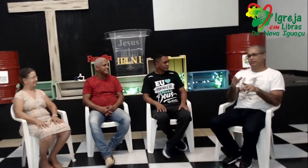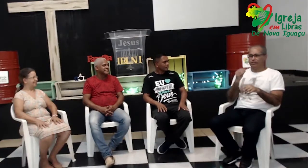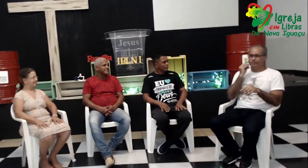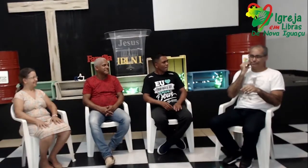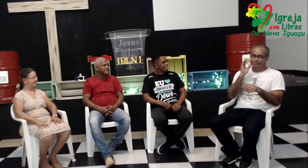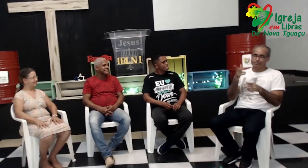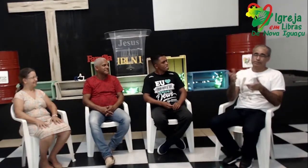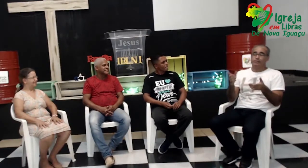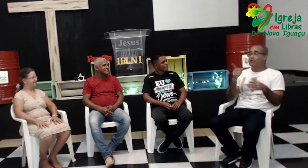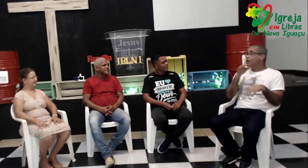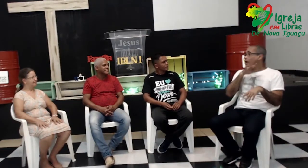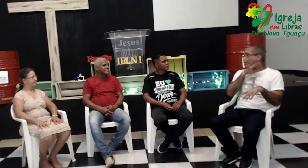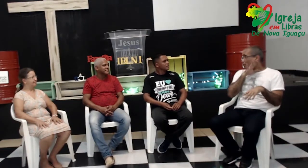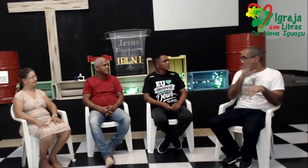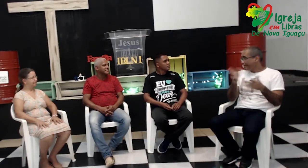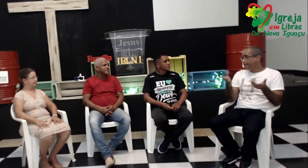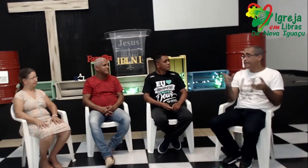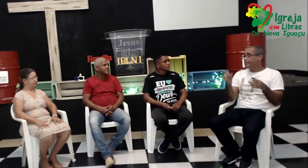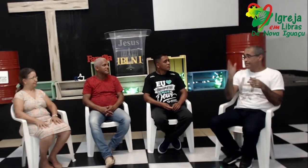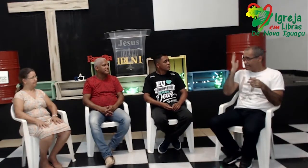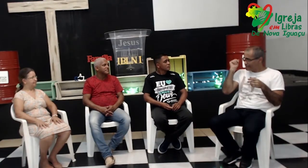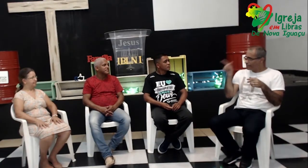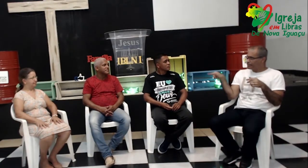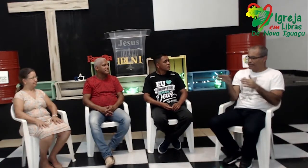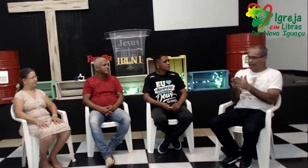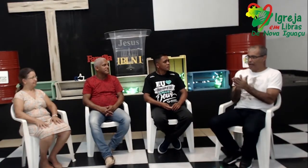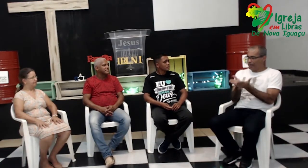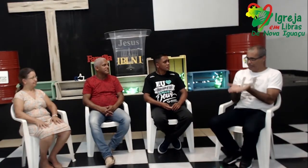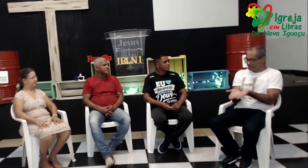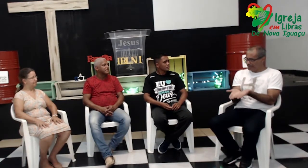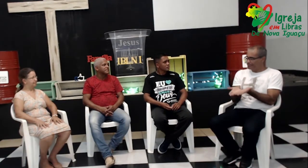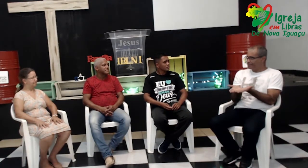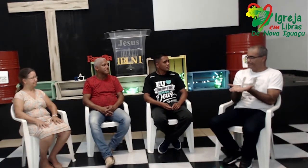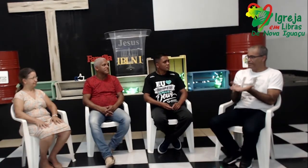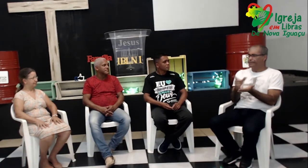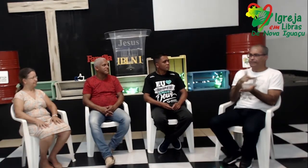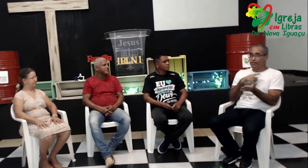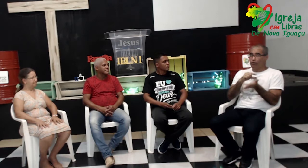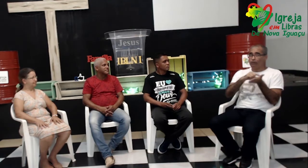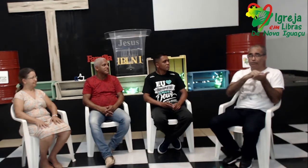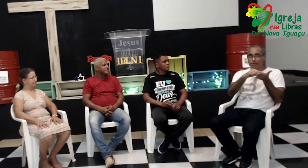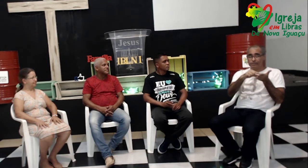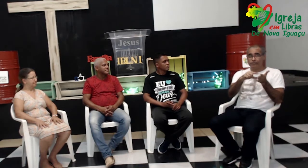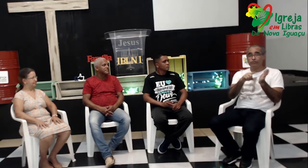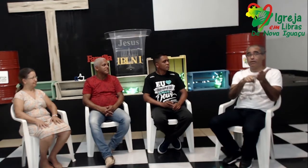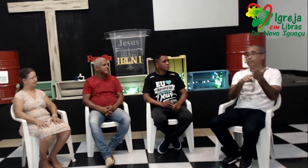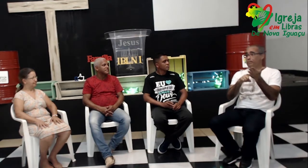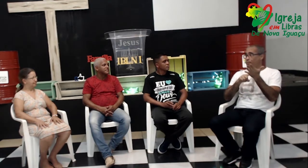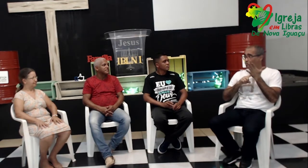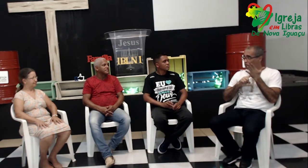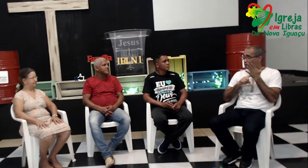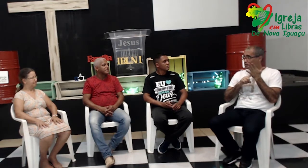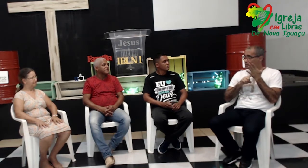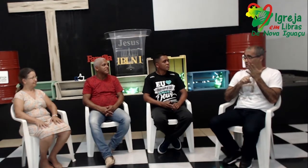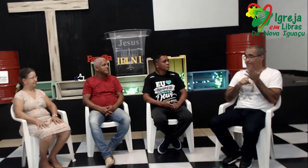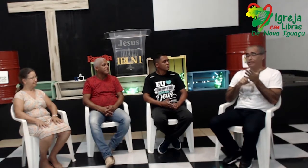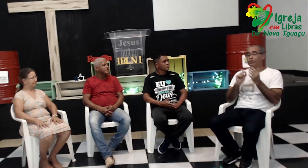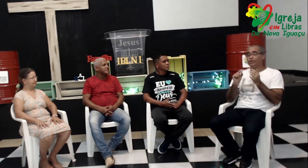momento difícil. Então, quando a gente sabe as coisas, é melhor. A Bíblia,